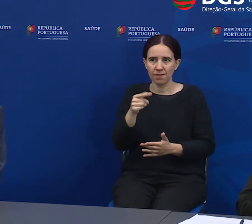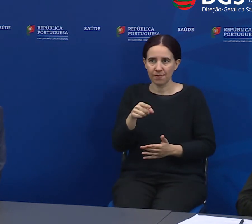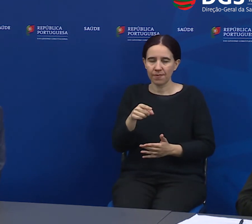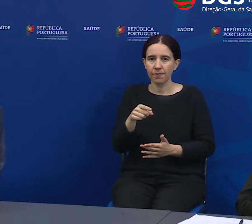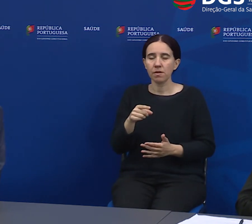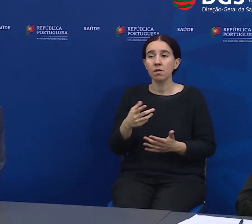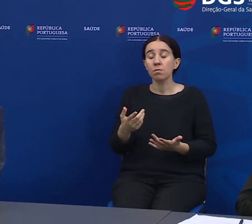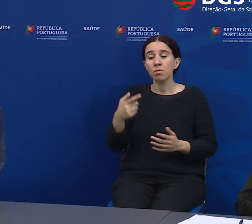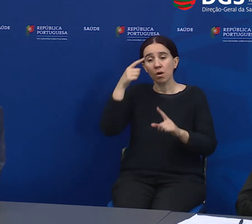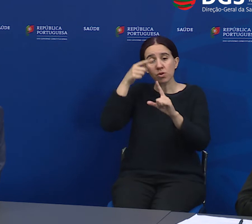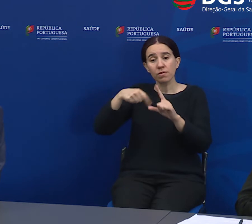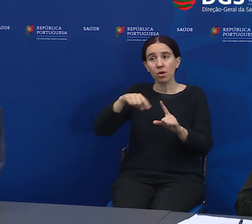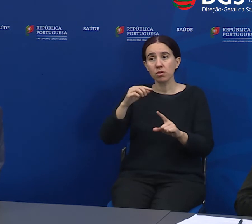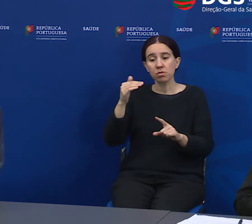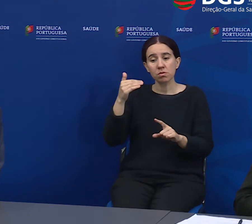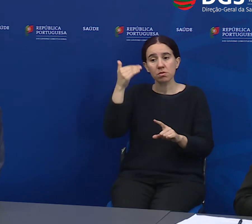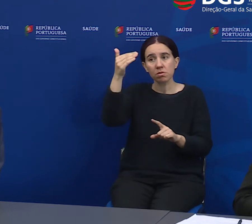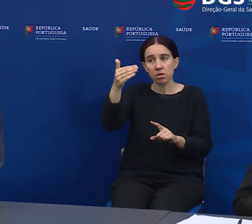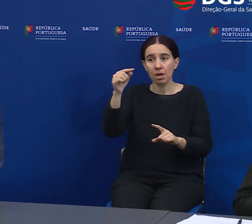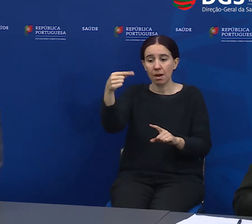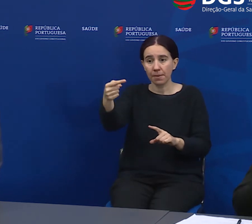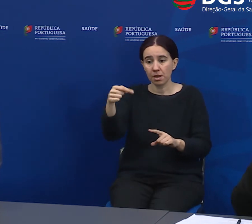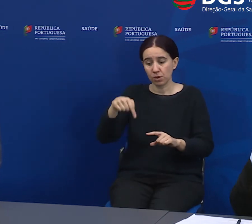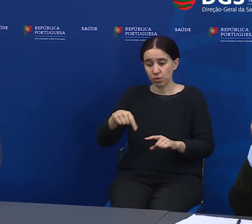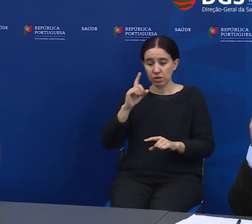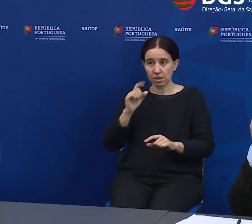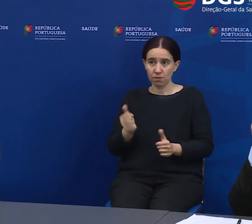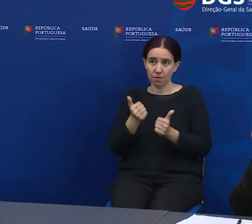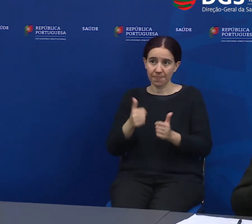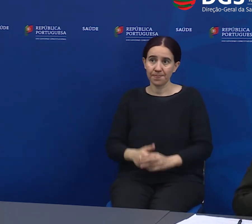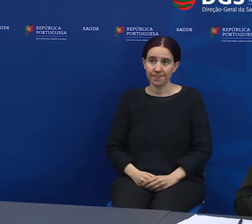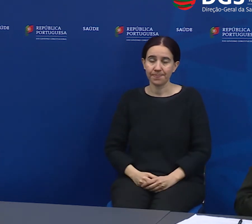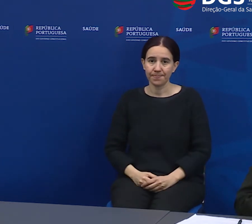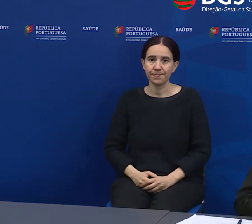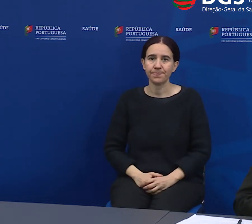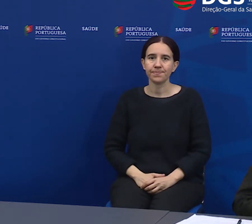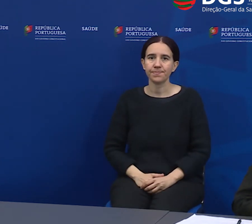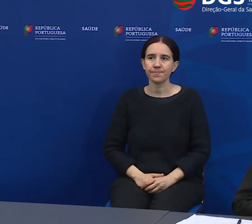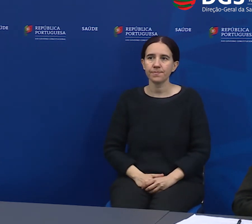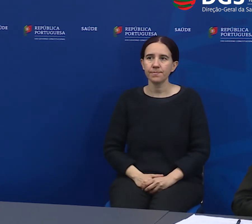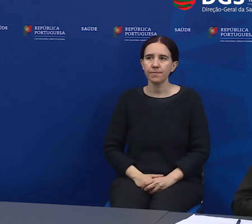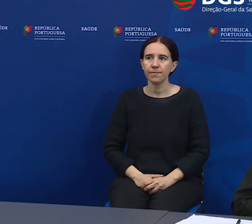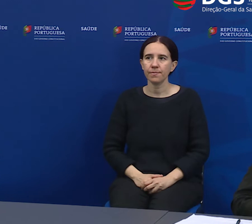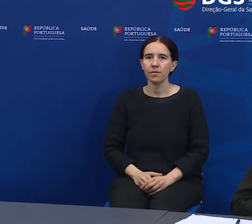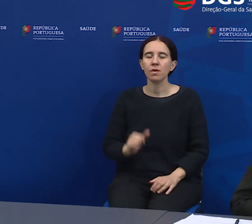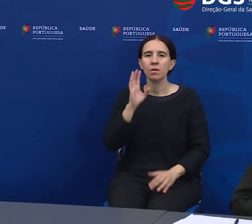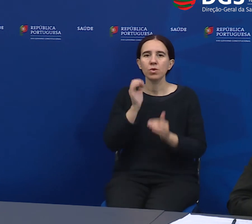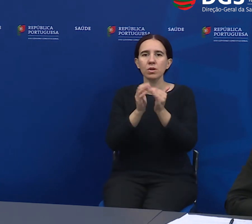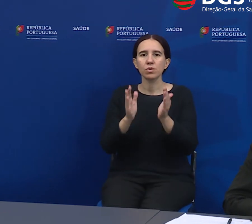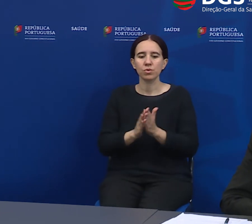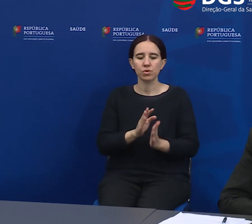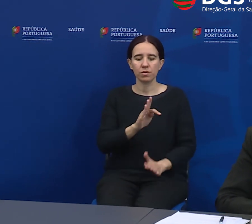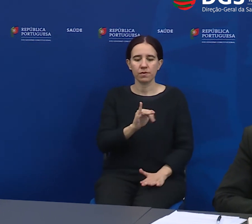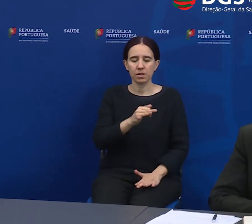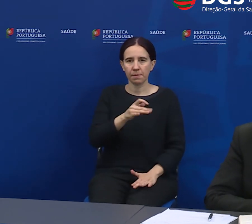que o nosso objetivo é que amanhã seja melhor que o dia de hoje oi boa tarde a todos fiquem